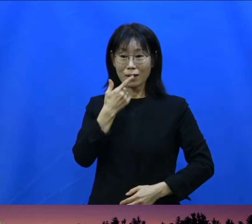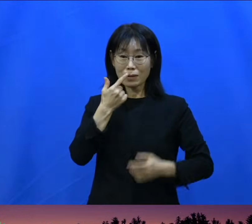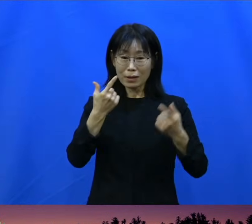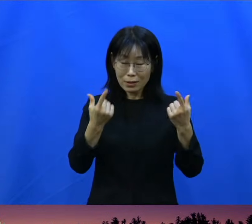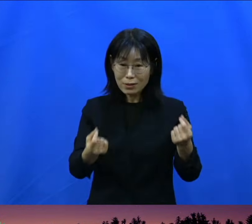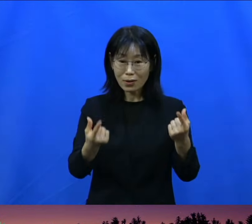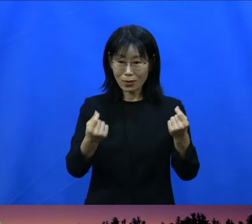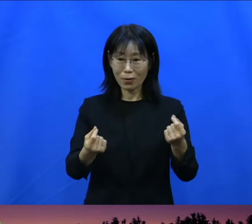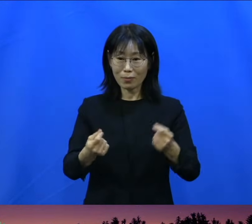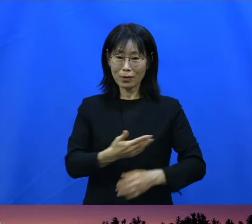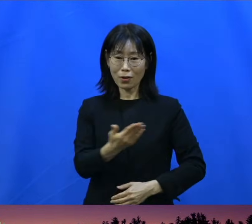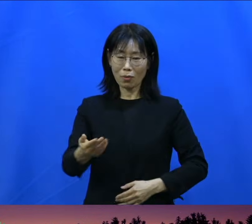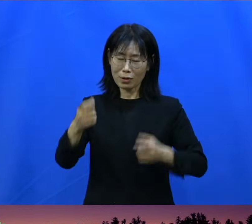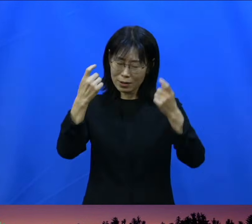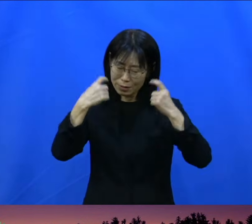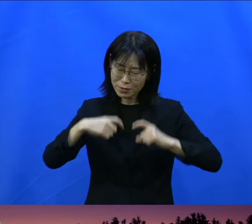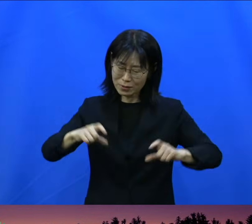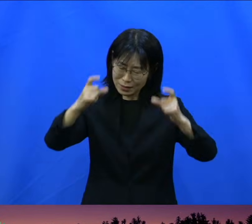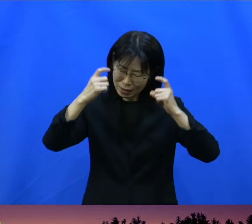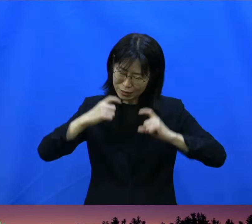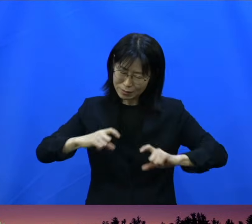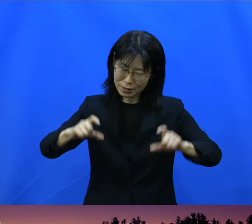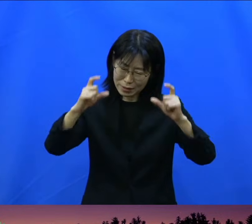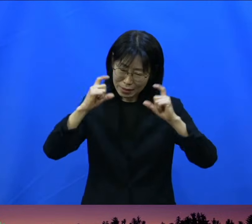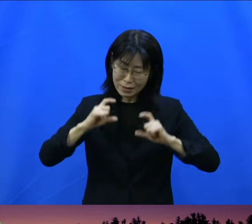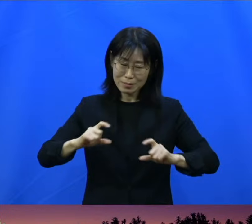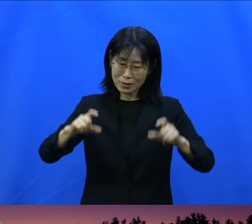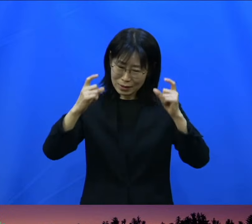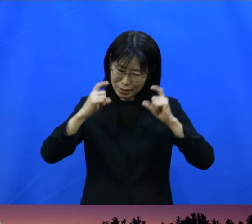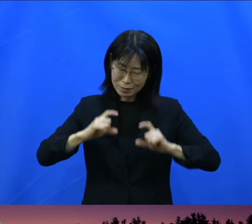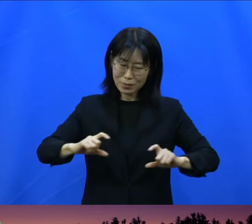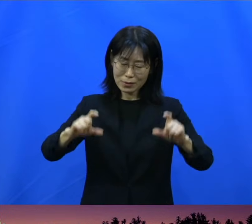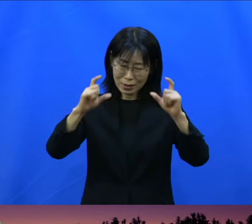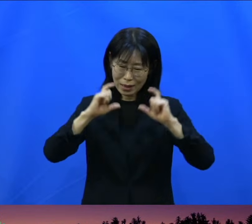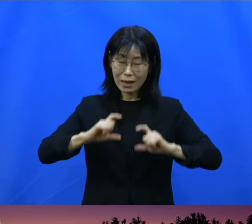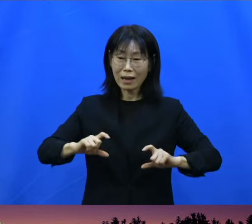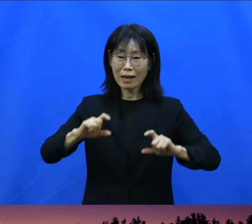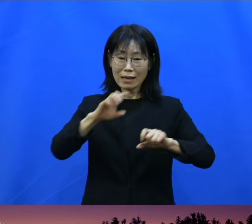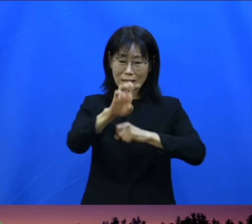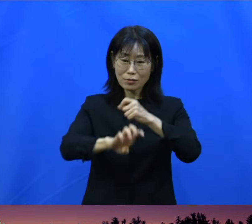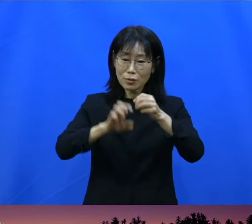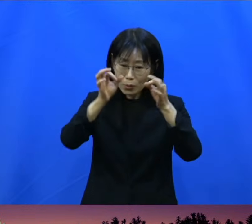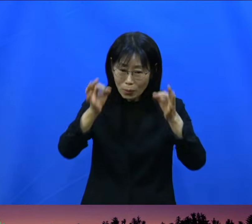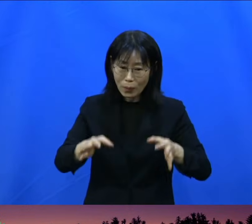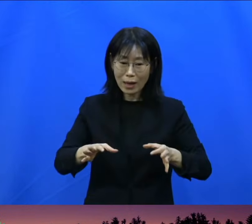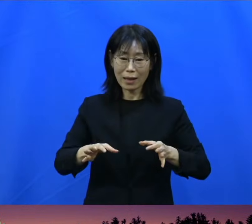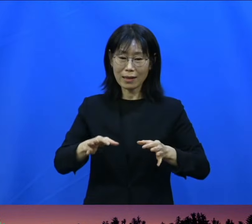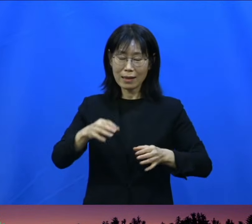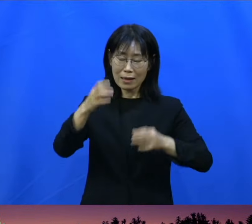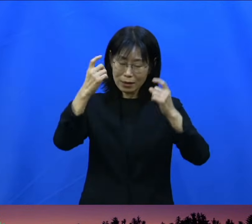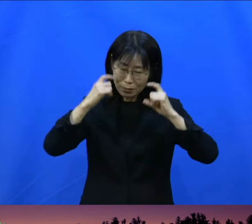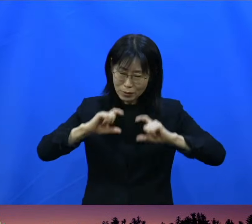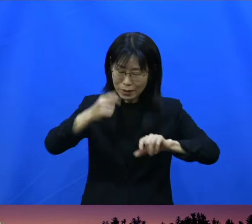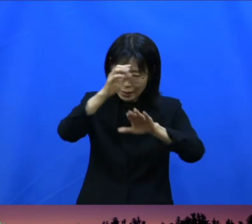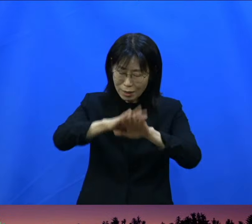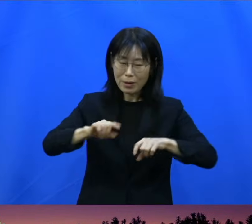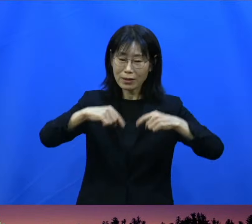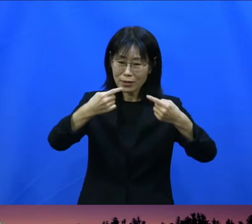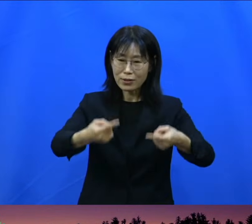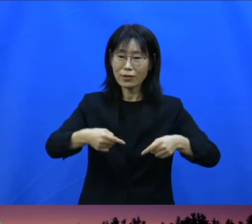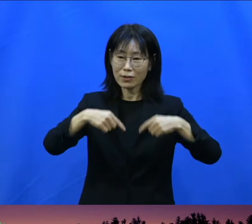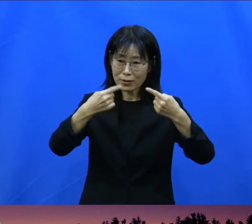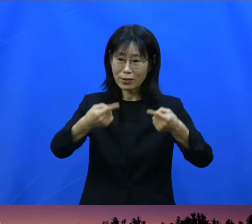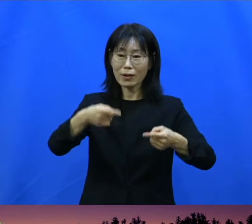근데 nothing happened. 근데 그날에 그 가시떨기에 타는 불길을 만나는 거죠.